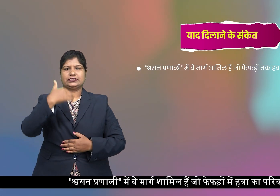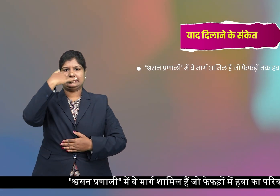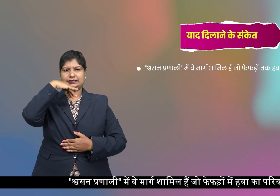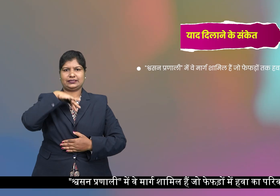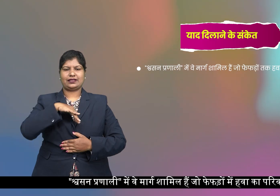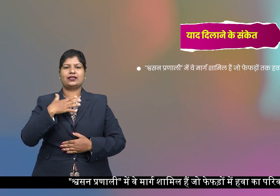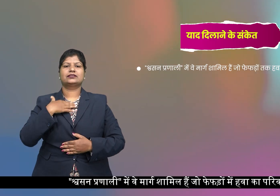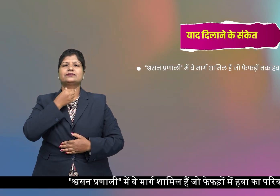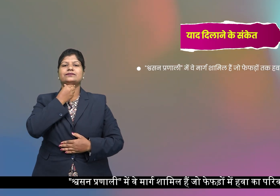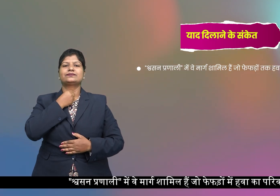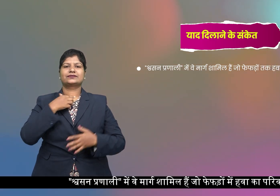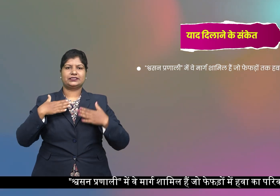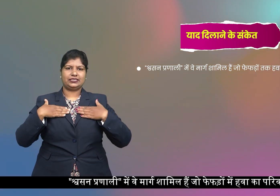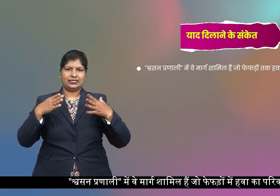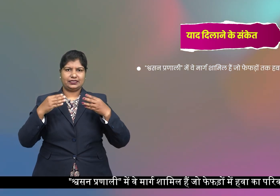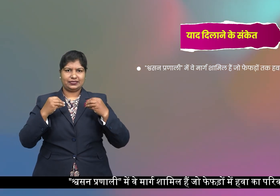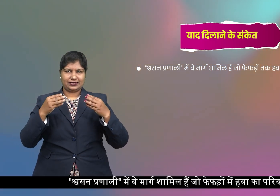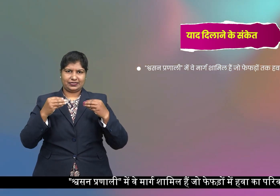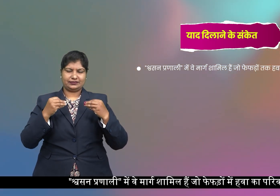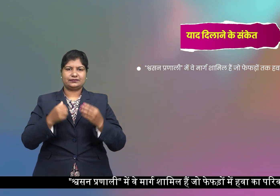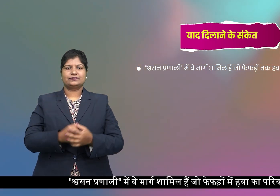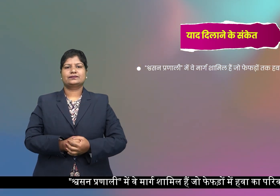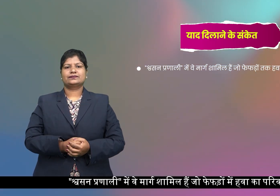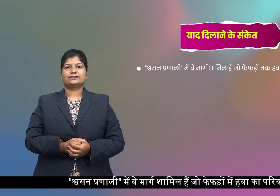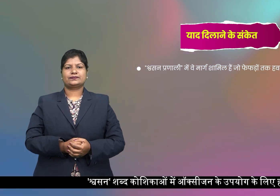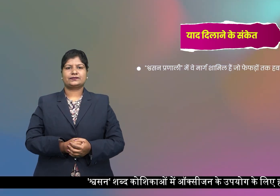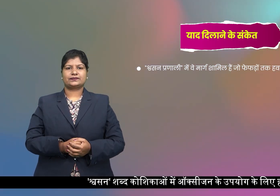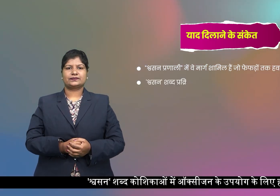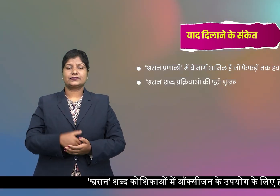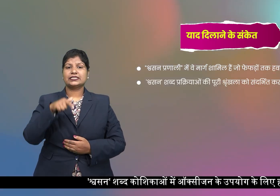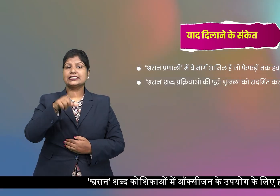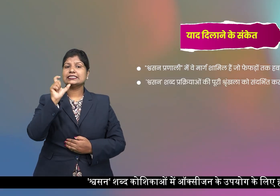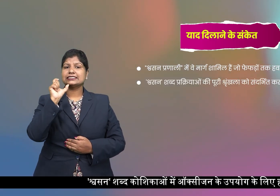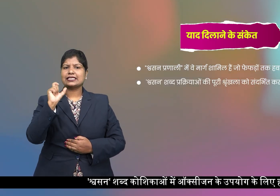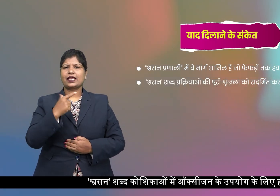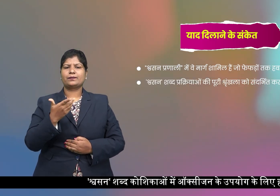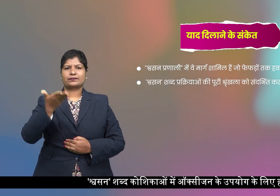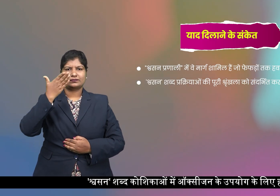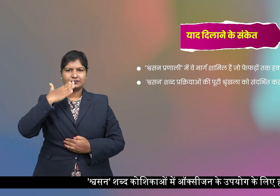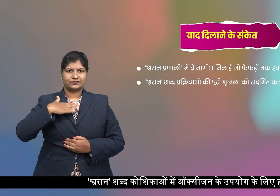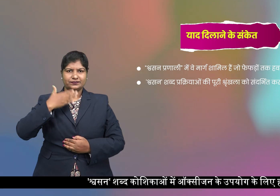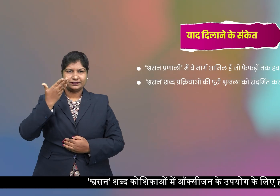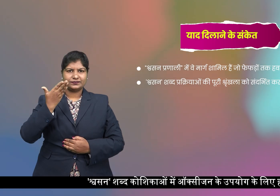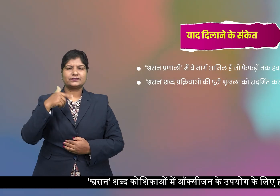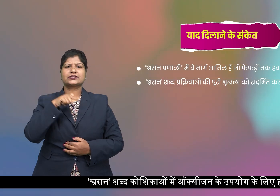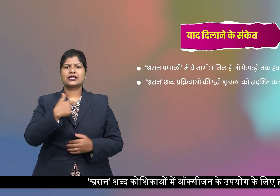का परिवहन करते हैं। श्वसन शब्द कोशिकाओं में ऑक्सीजन